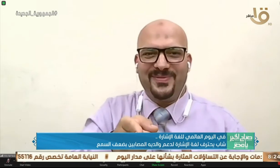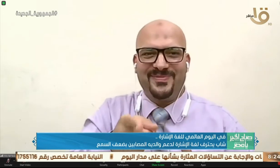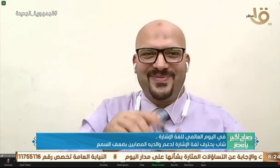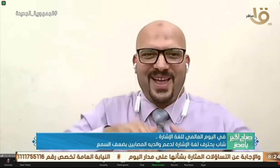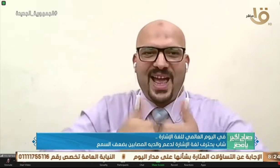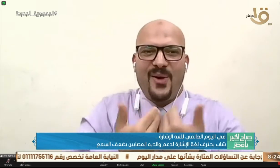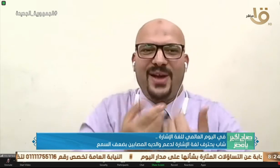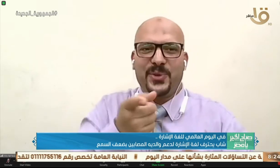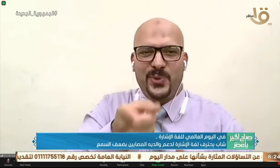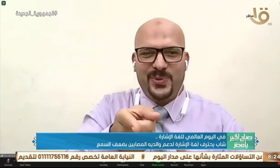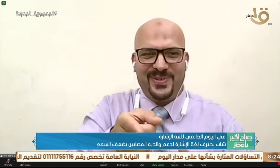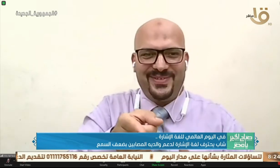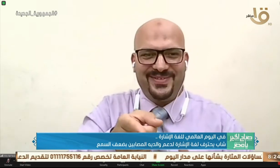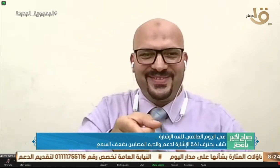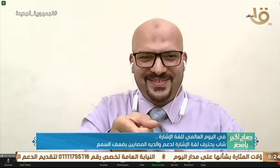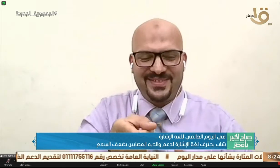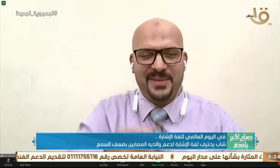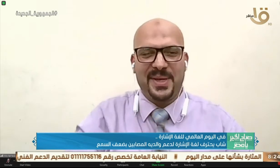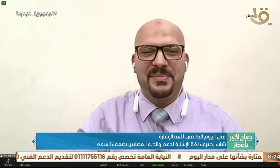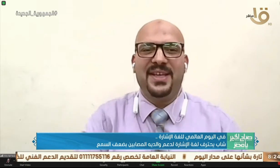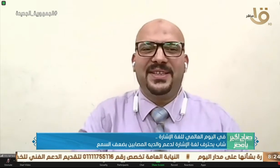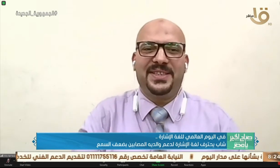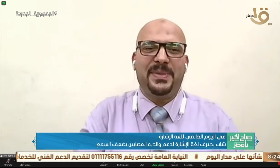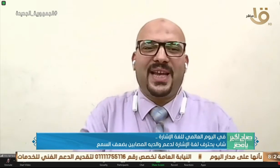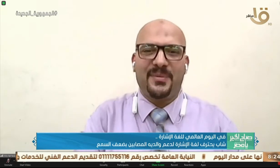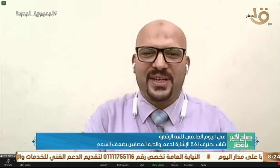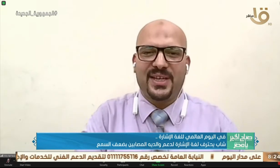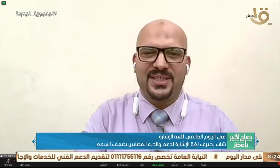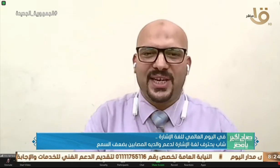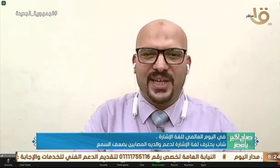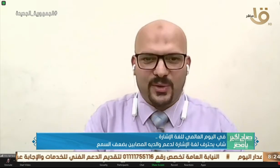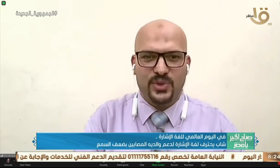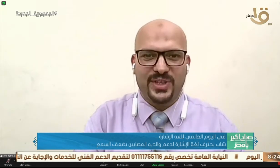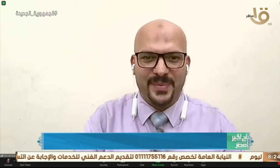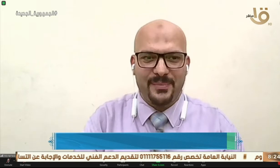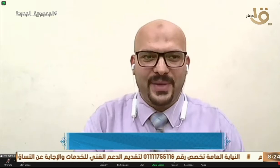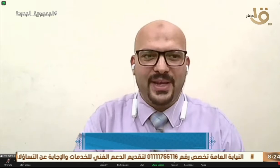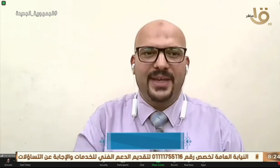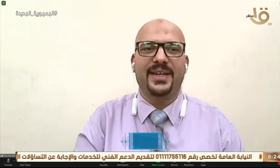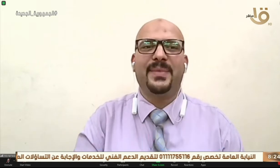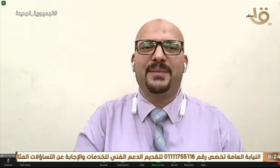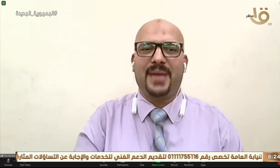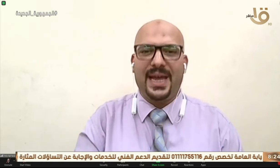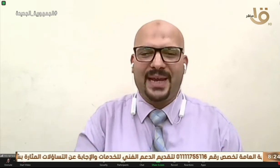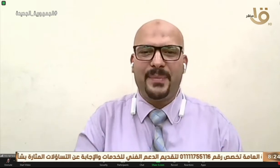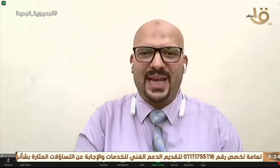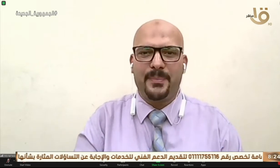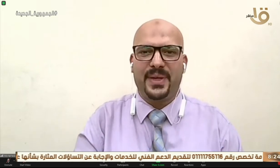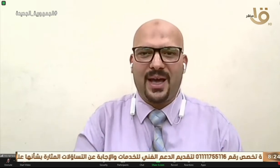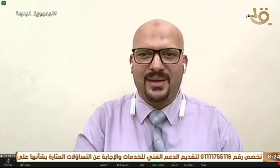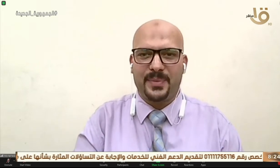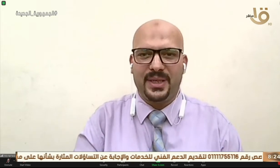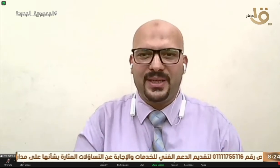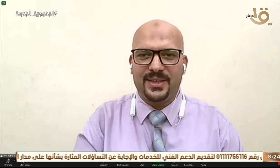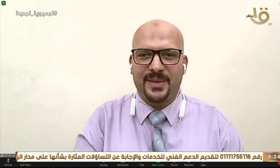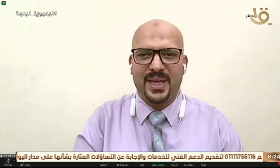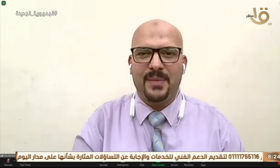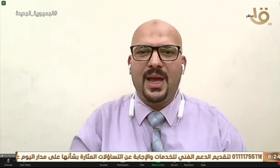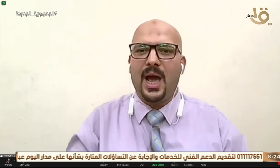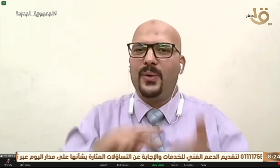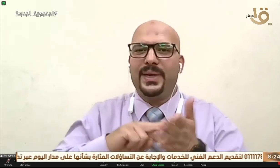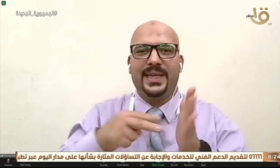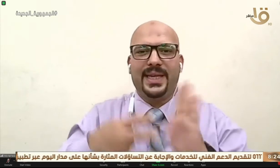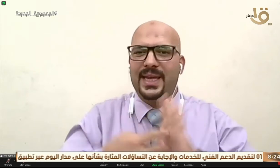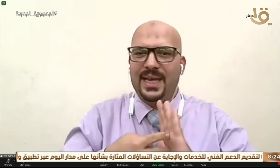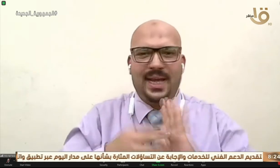you؟ How are you؟ تمام؟ دي بالامريكان سين لانجوج، تمام؟ انما لما حاجه اعملها بالعربي،